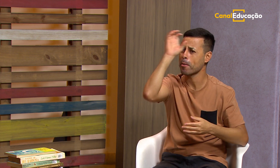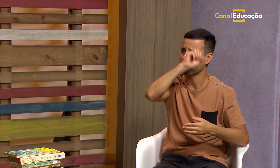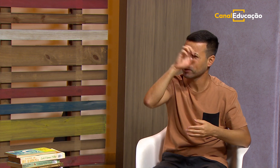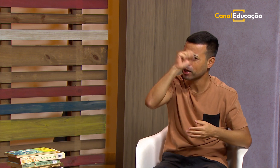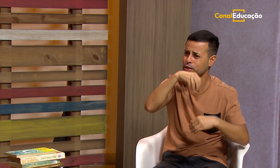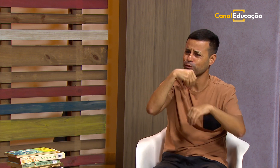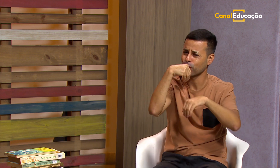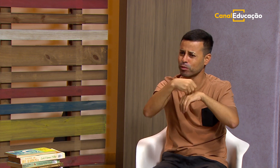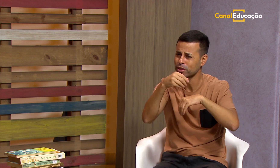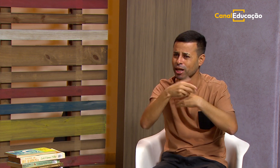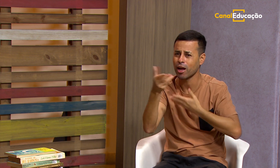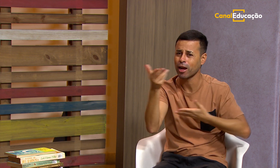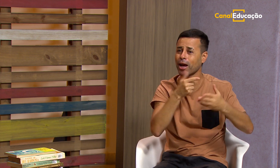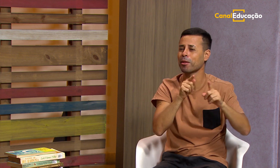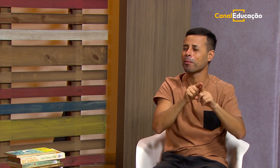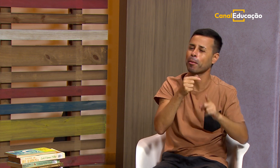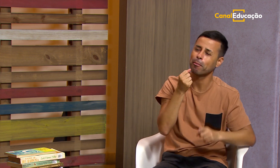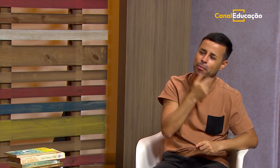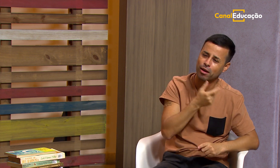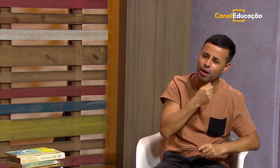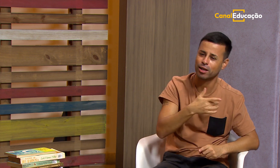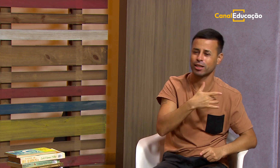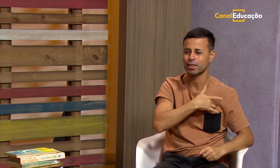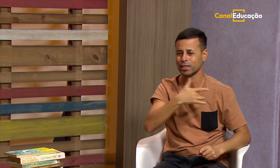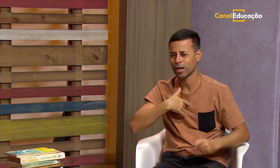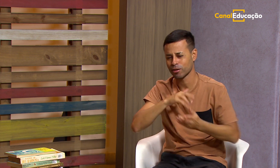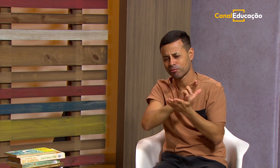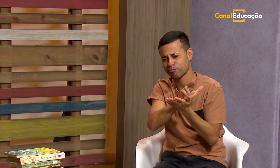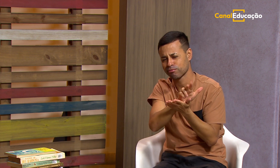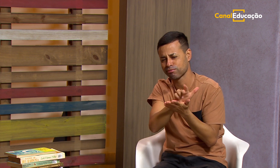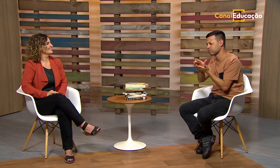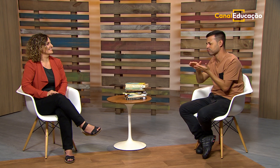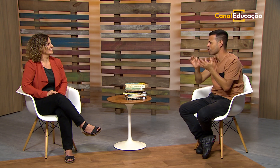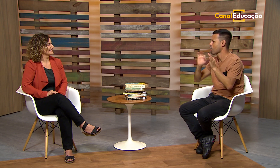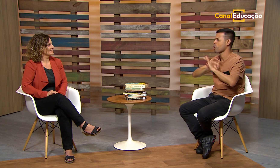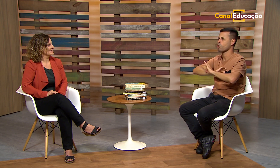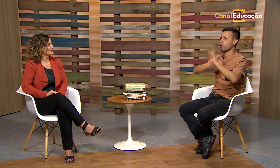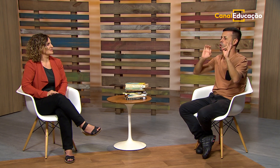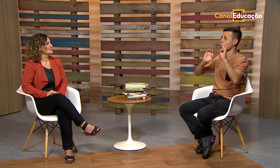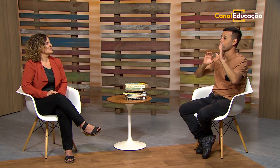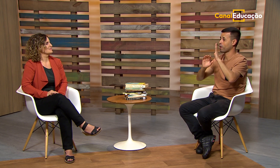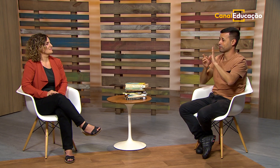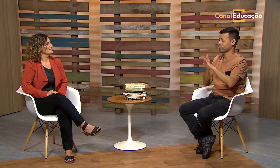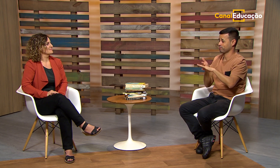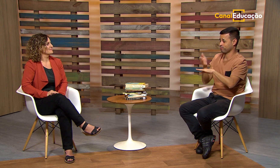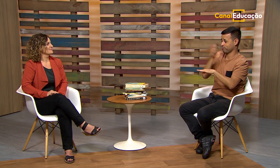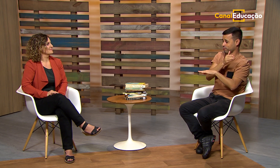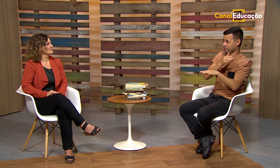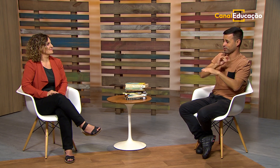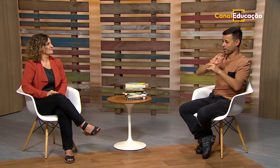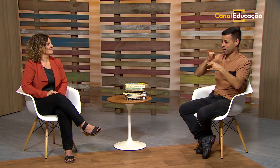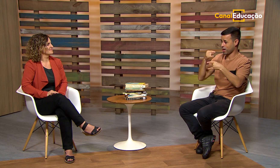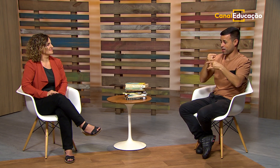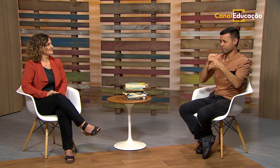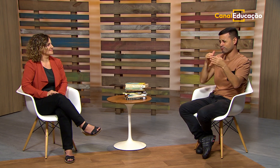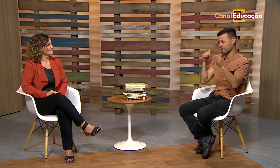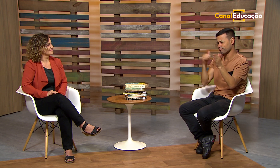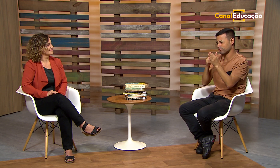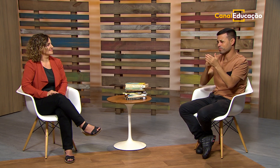no tempo. Uma interação constante e incrível, com muita troca e aprendizado, com temáticas de piadas à